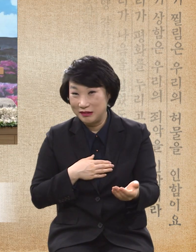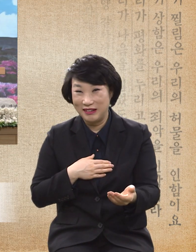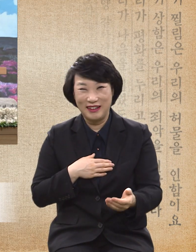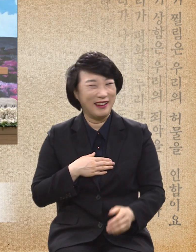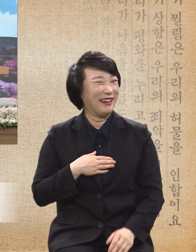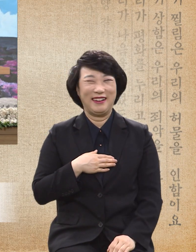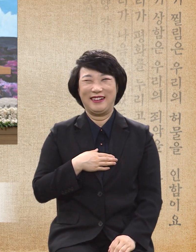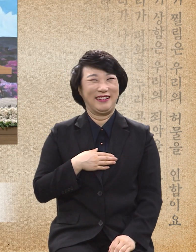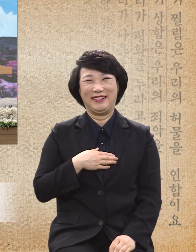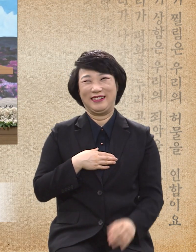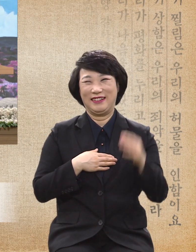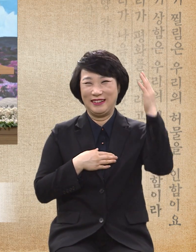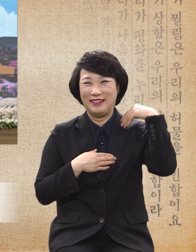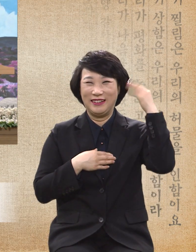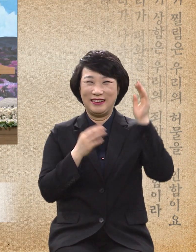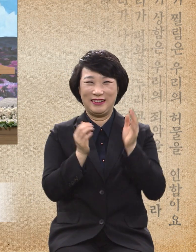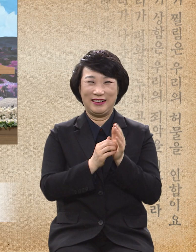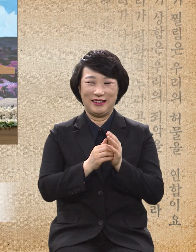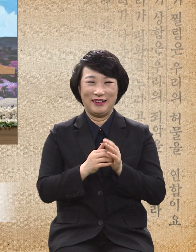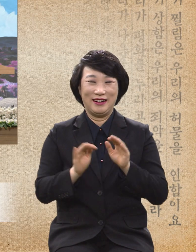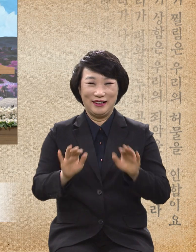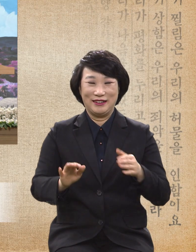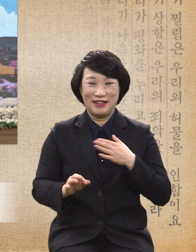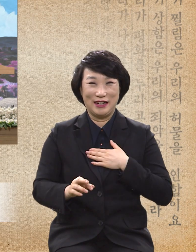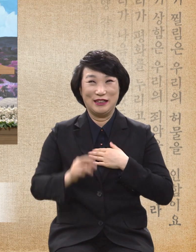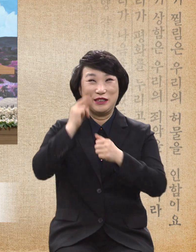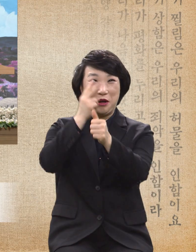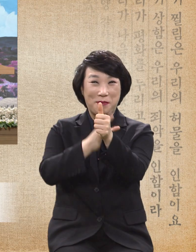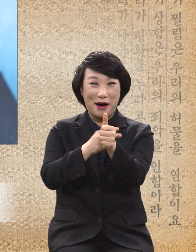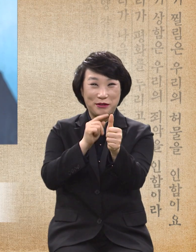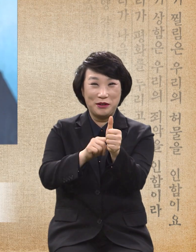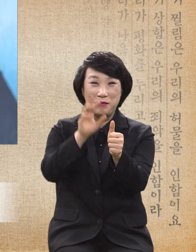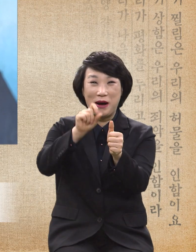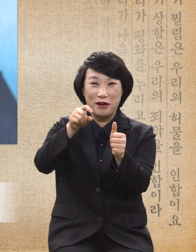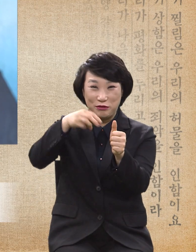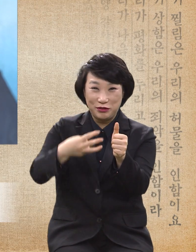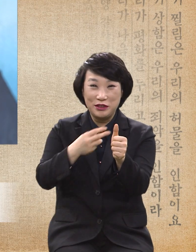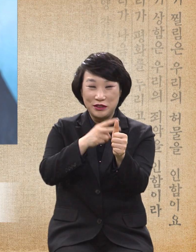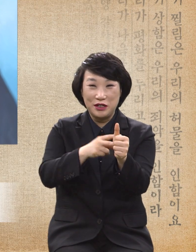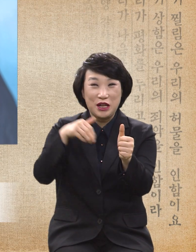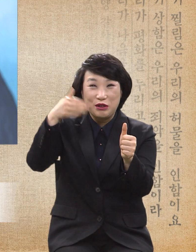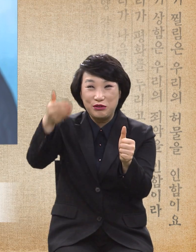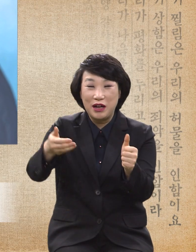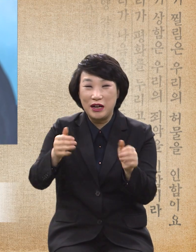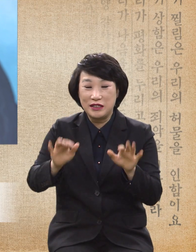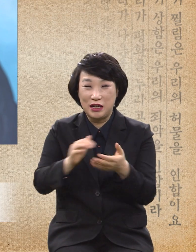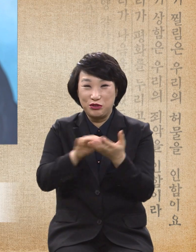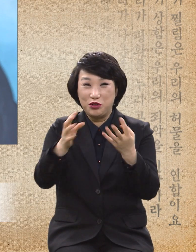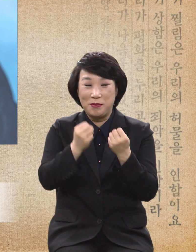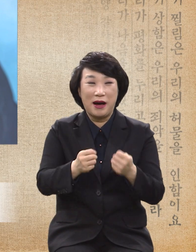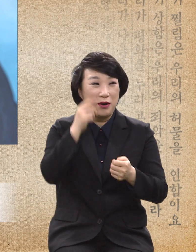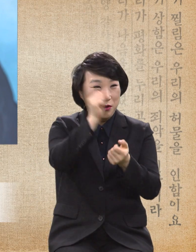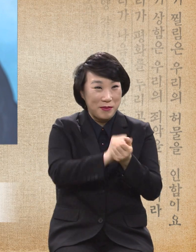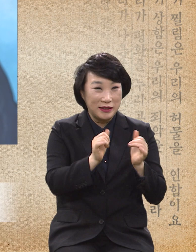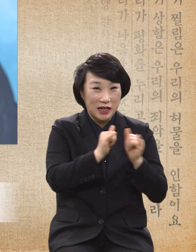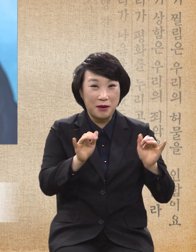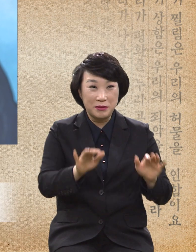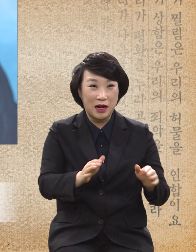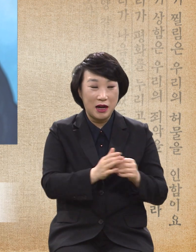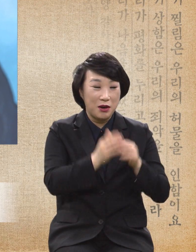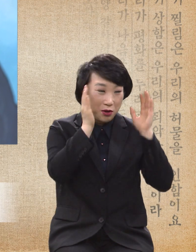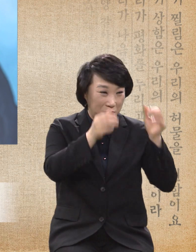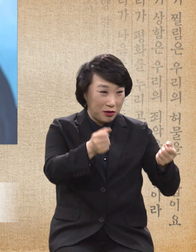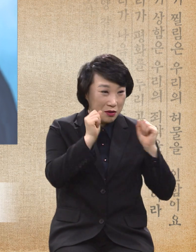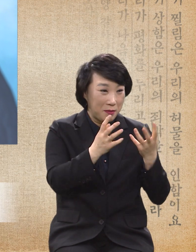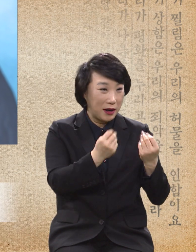거의 못 들었죠. 나는 사도 바울 이후에 그런 많은 학자들이나 공부 많이 하는